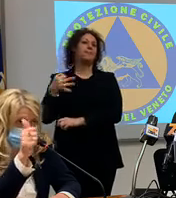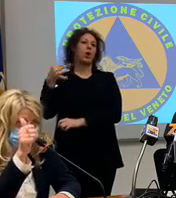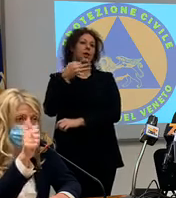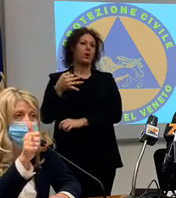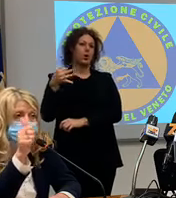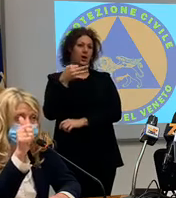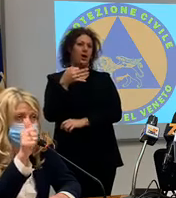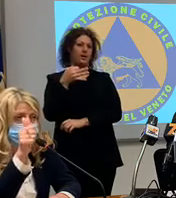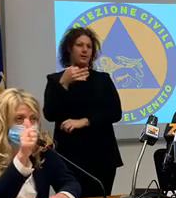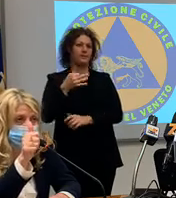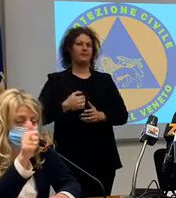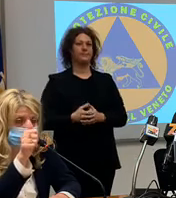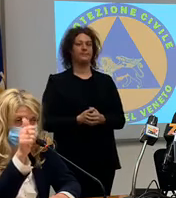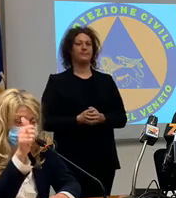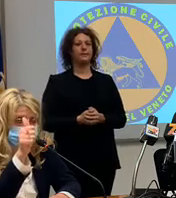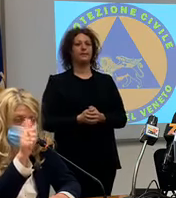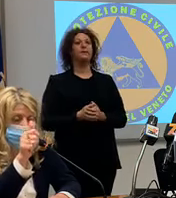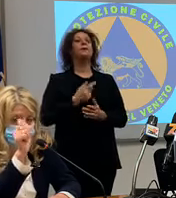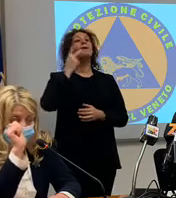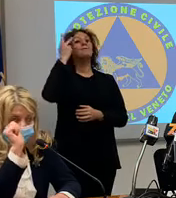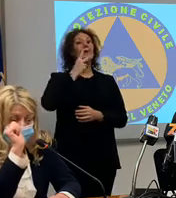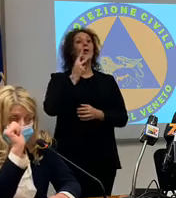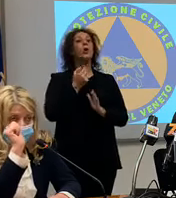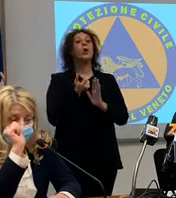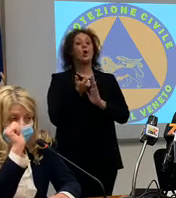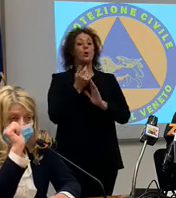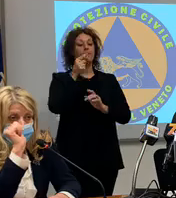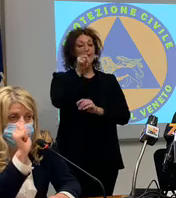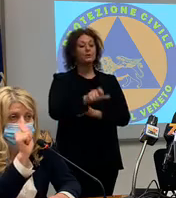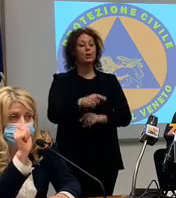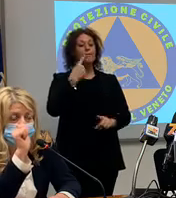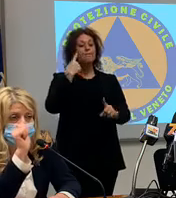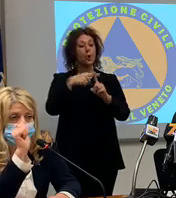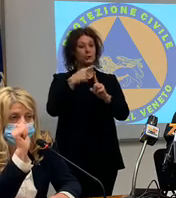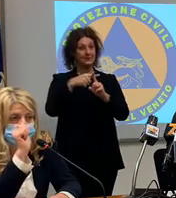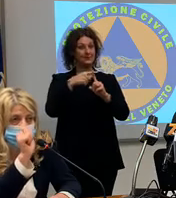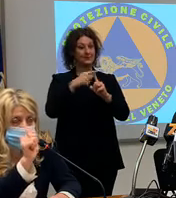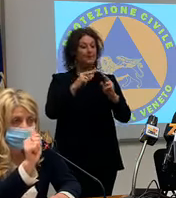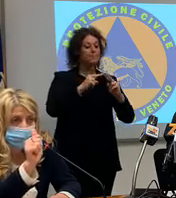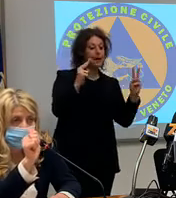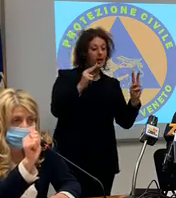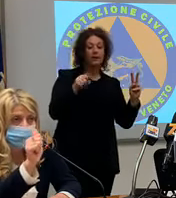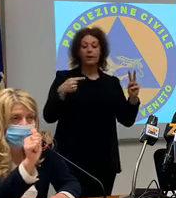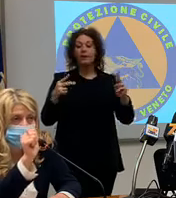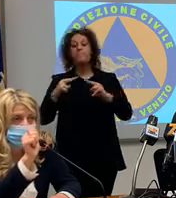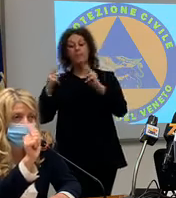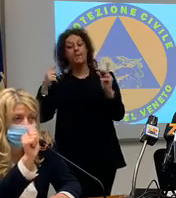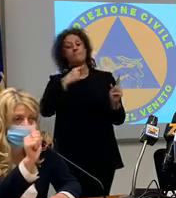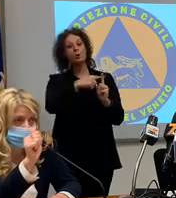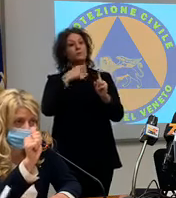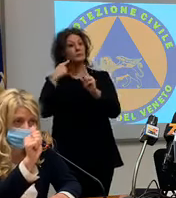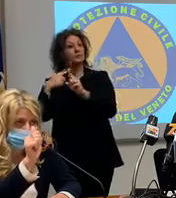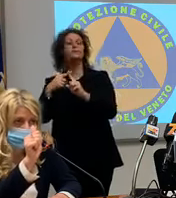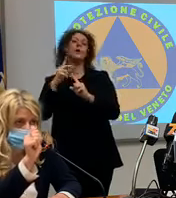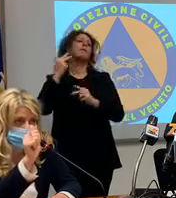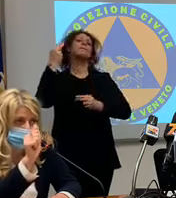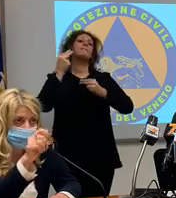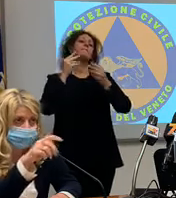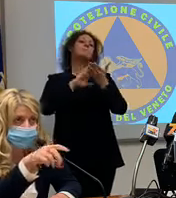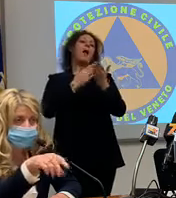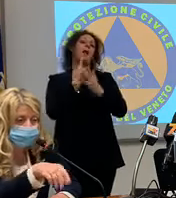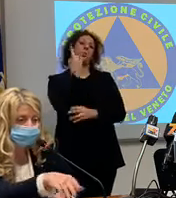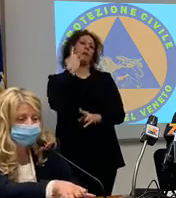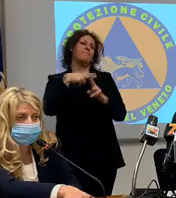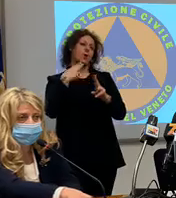viene contato solo una volta noi consideriamo Quindi l'incidenza così come